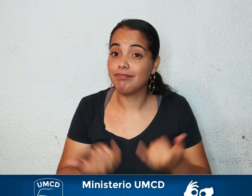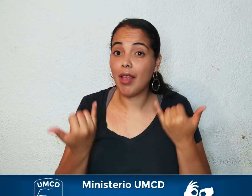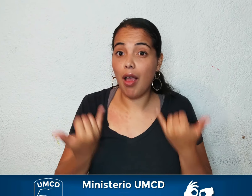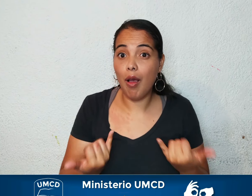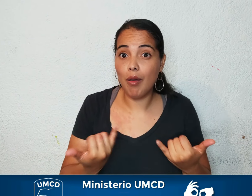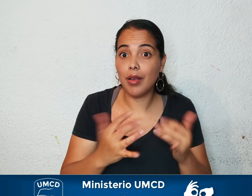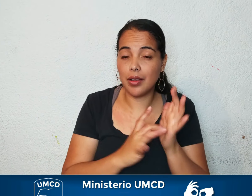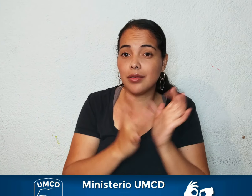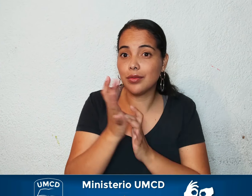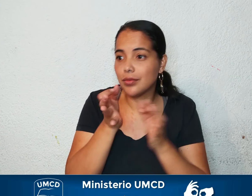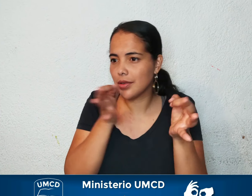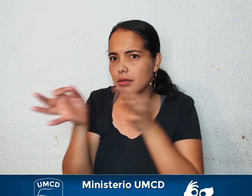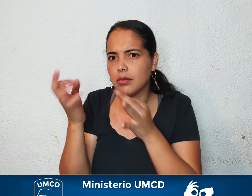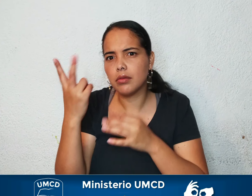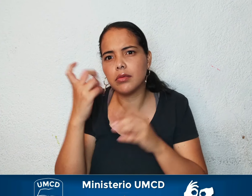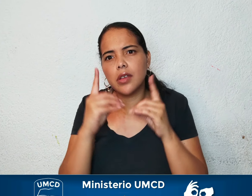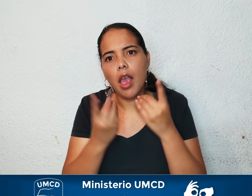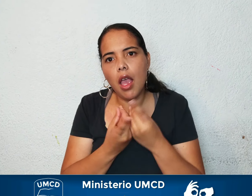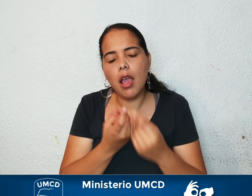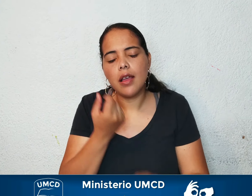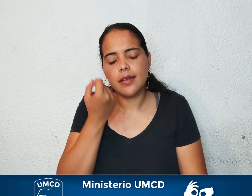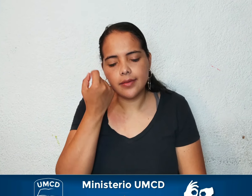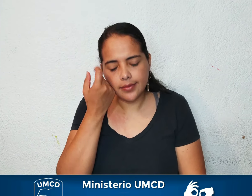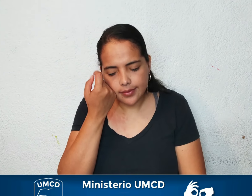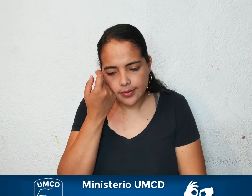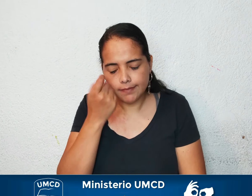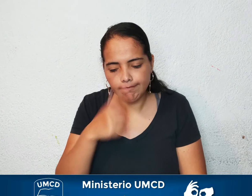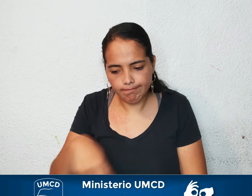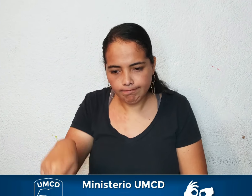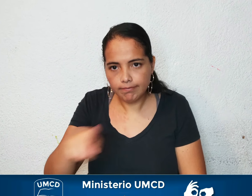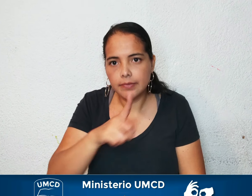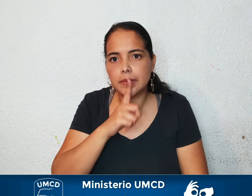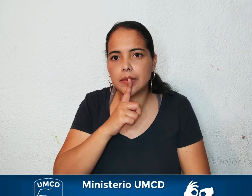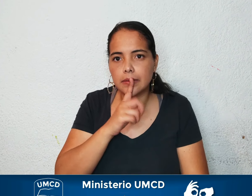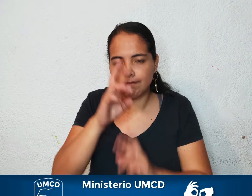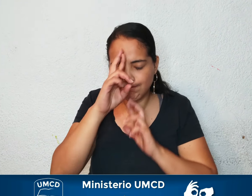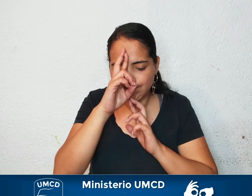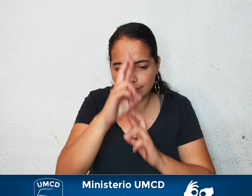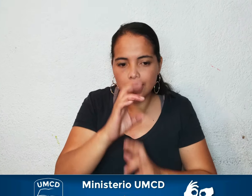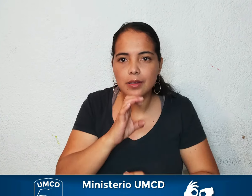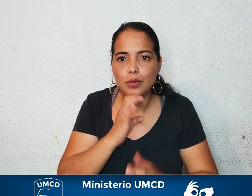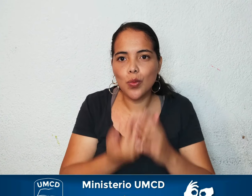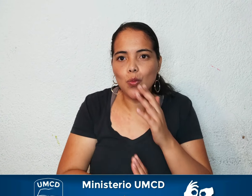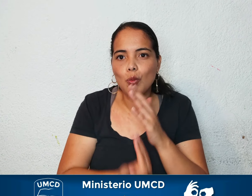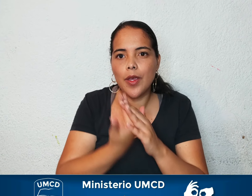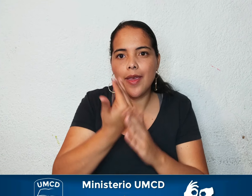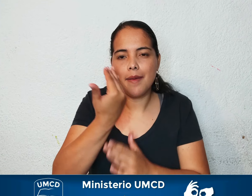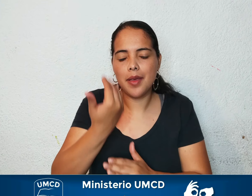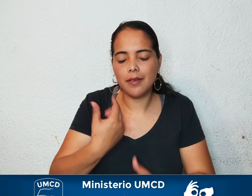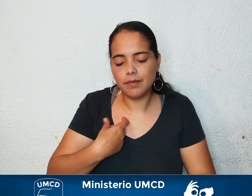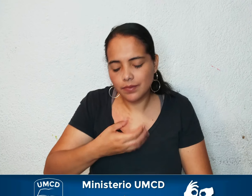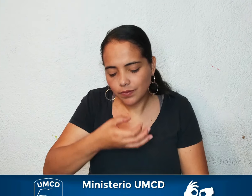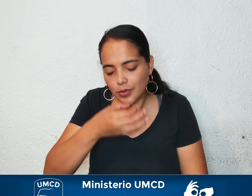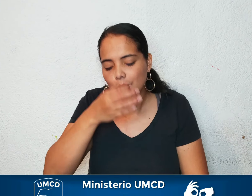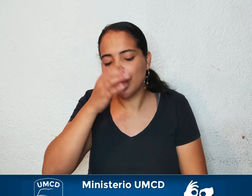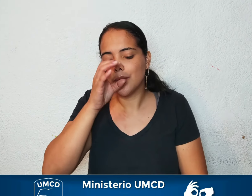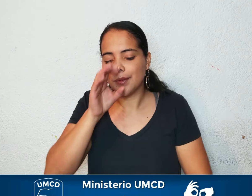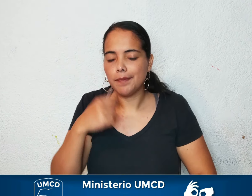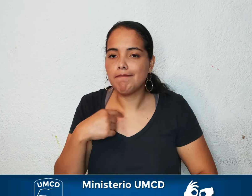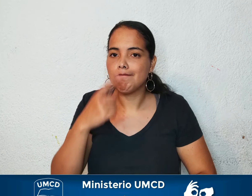Señor ese día a los discípulos les dice: tomad, comed, este es mi cuerpo, esta es mi